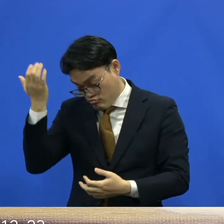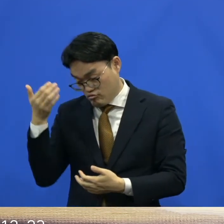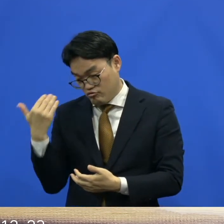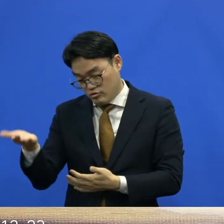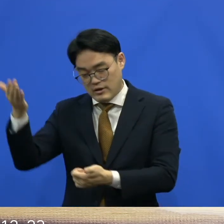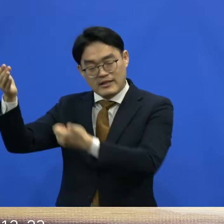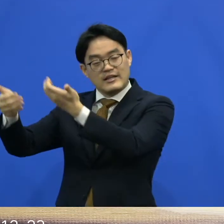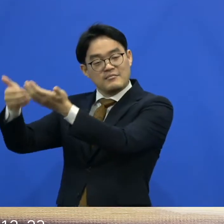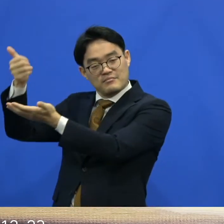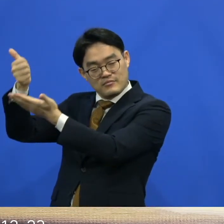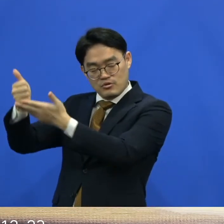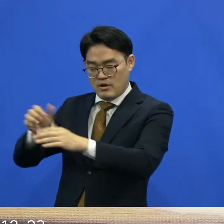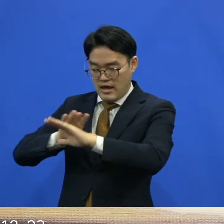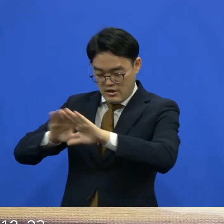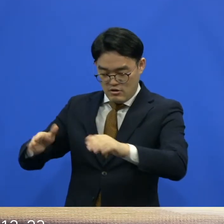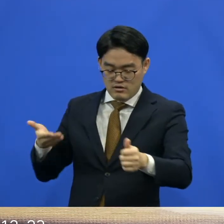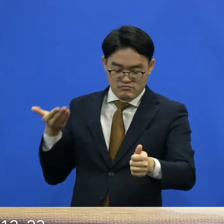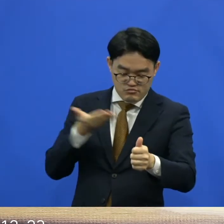것도 하나님이 하시니.